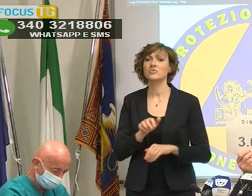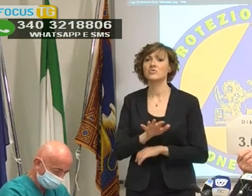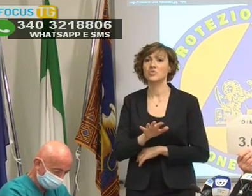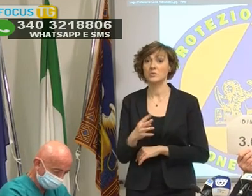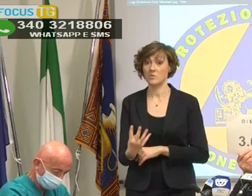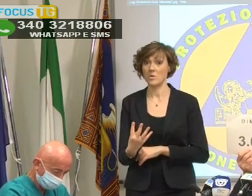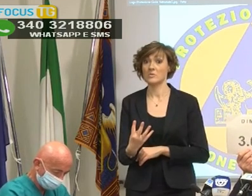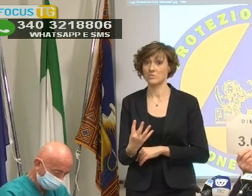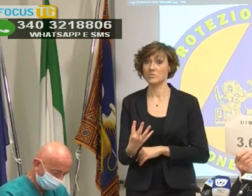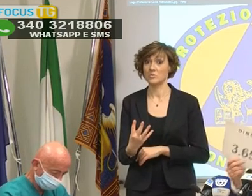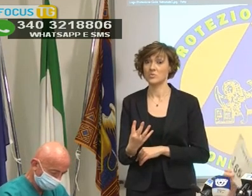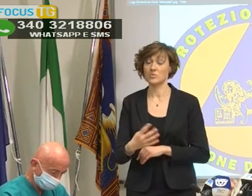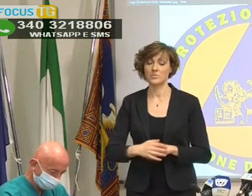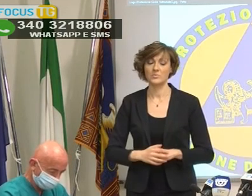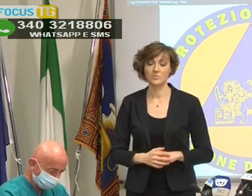3.654